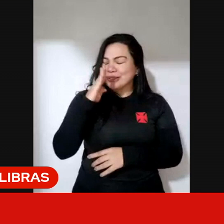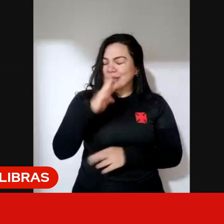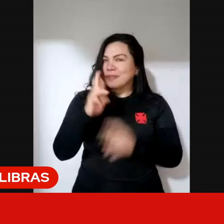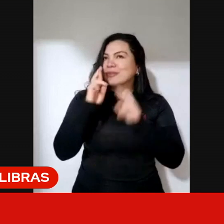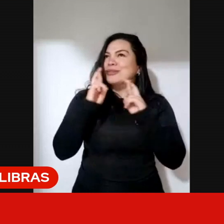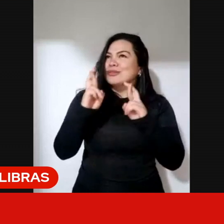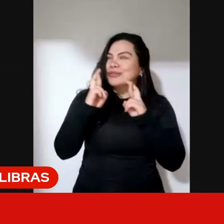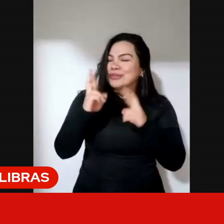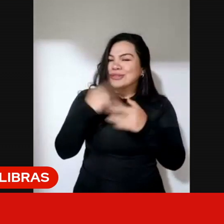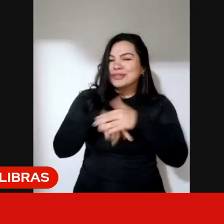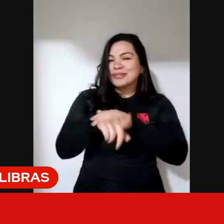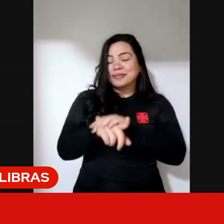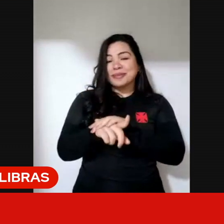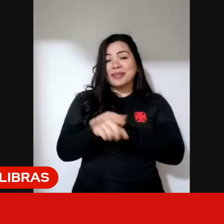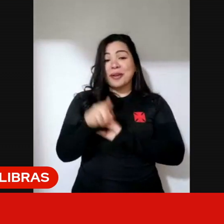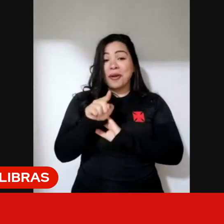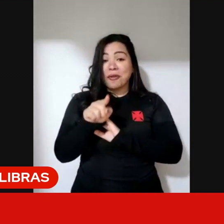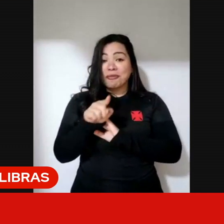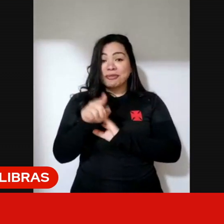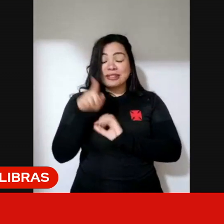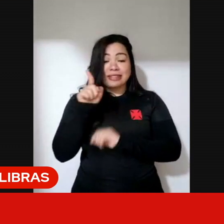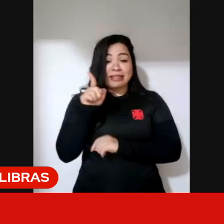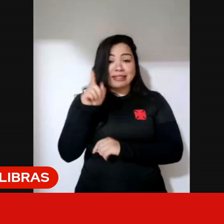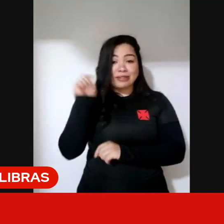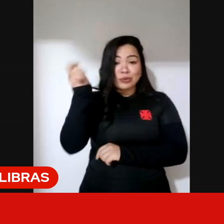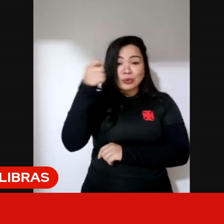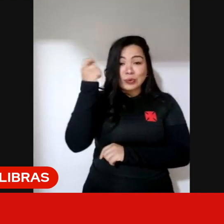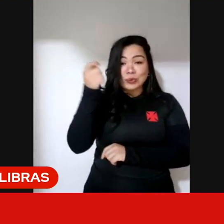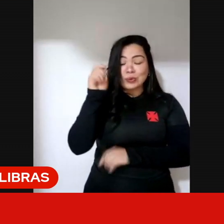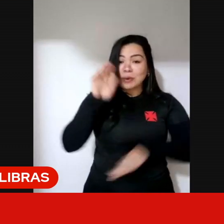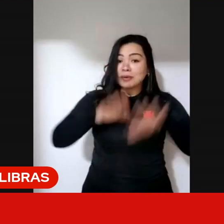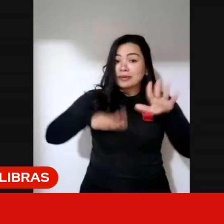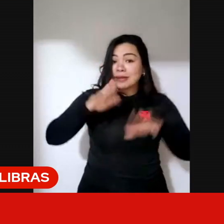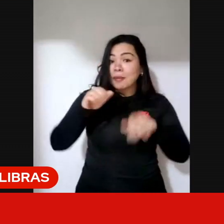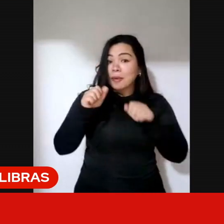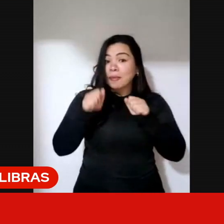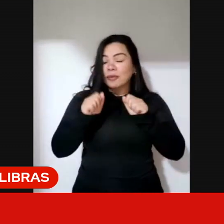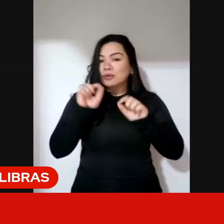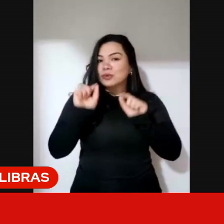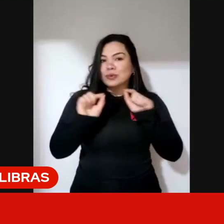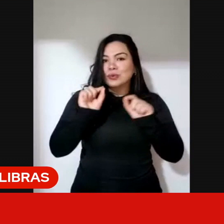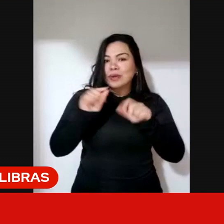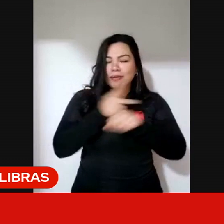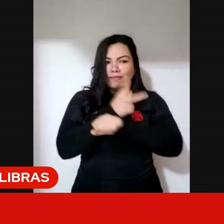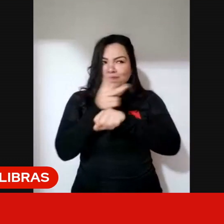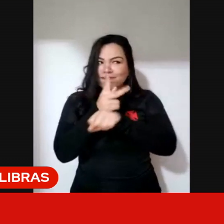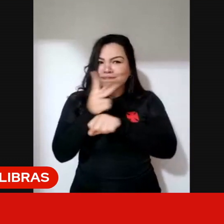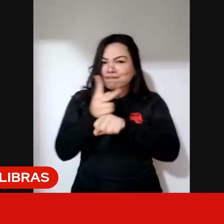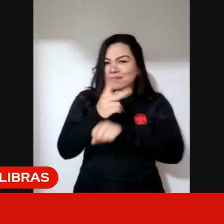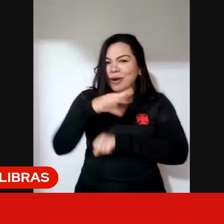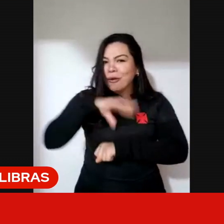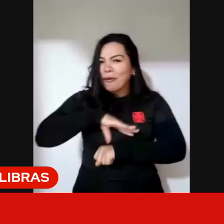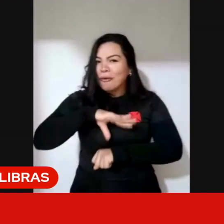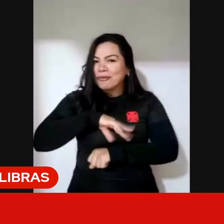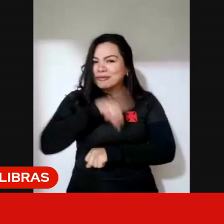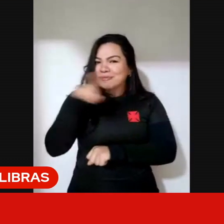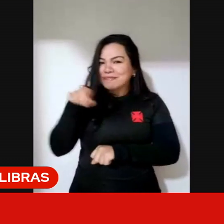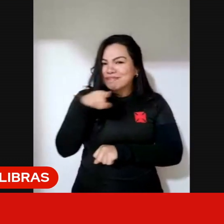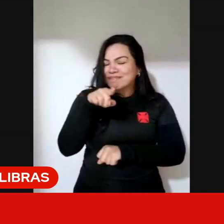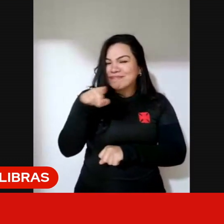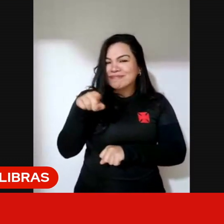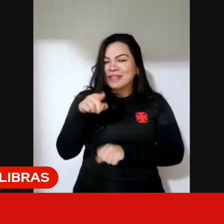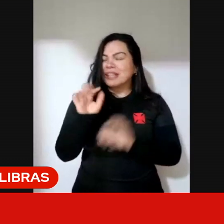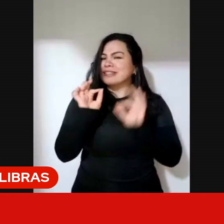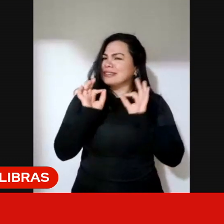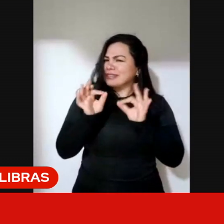novo. E você aí no Rio Grande do Sul também, de repente já pode começar a procurar os vascaínos que estão por aí, com